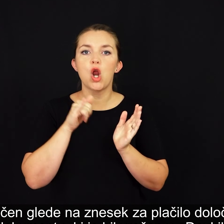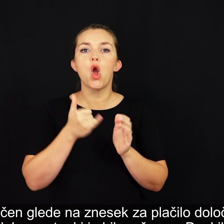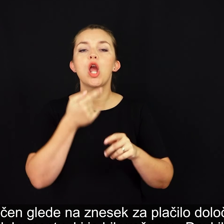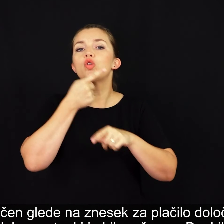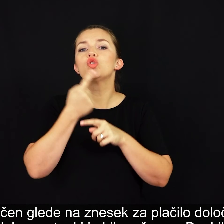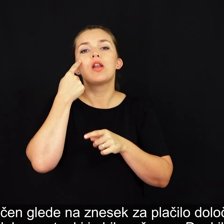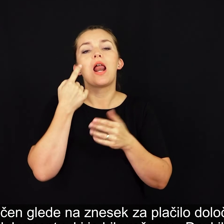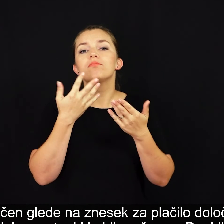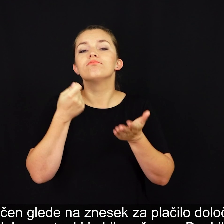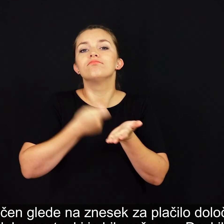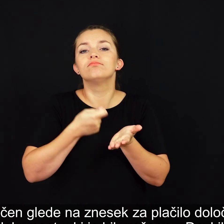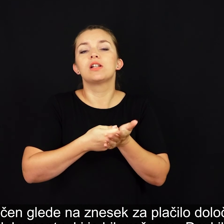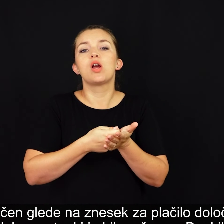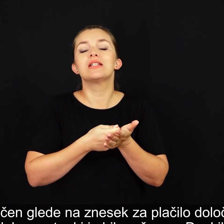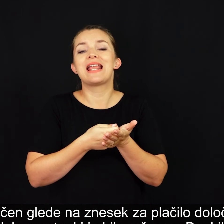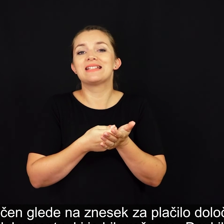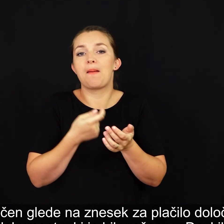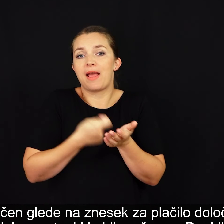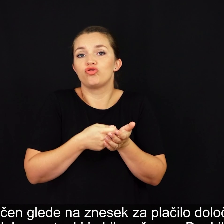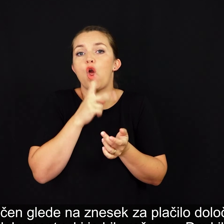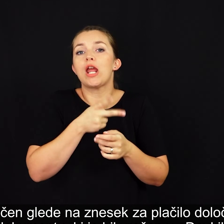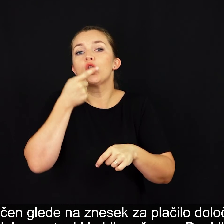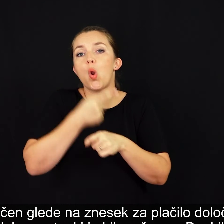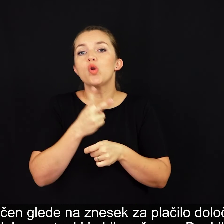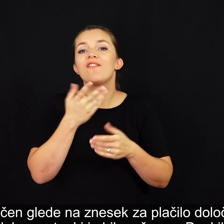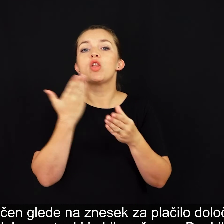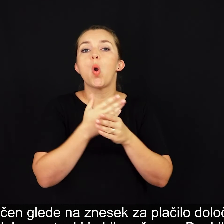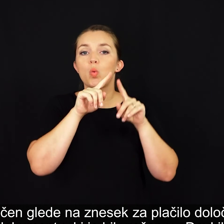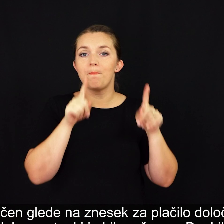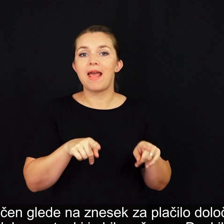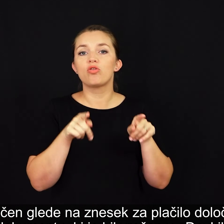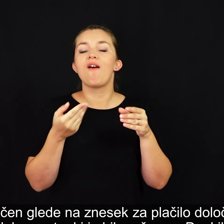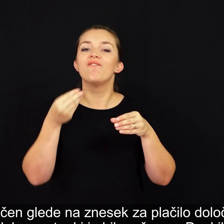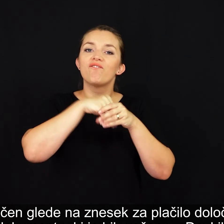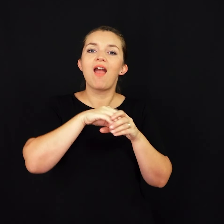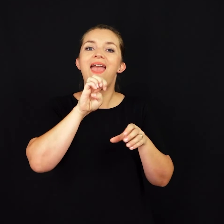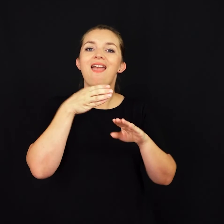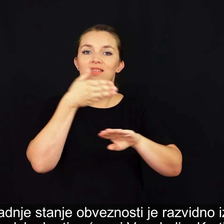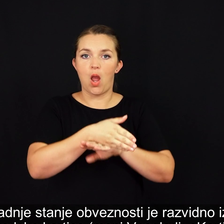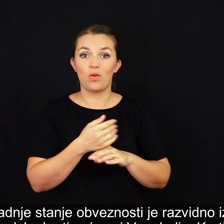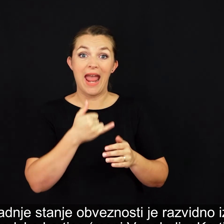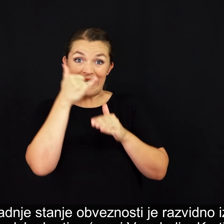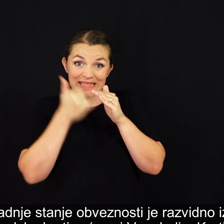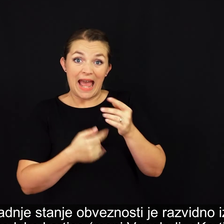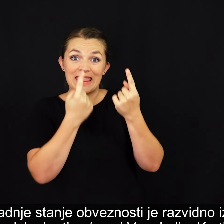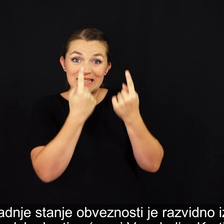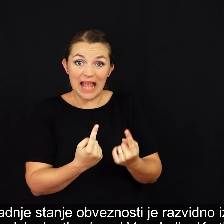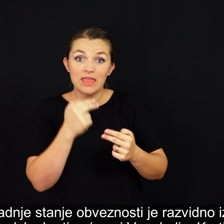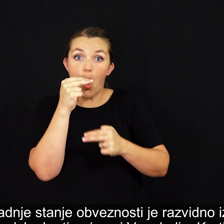za plačilo določen v dokumentu, ki je bil vročen v e-davkih. Zadnje stanje obveznosti